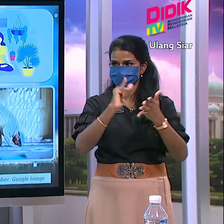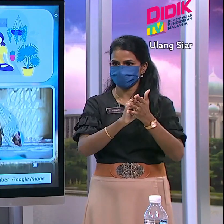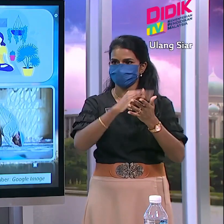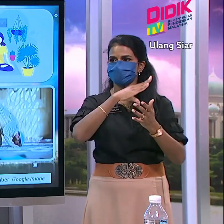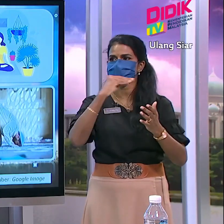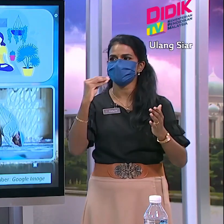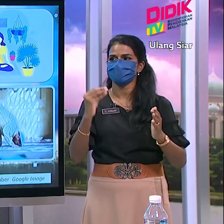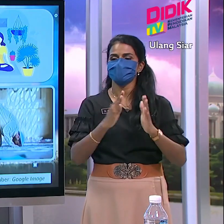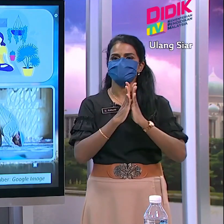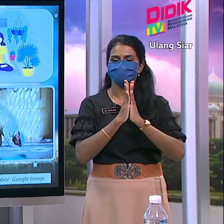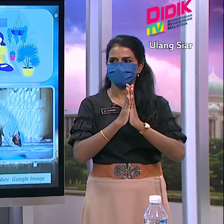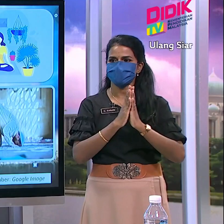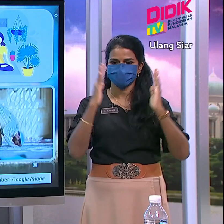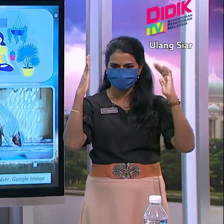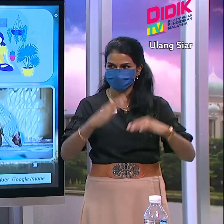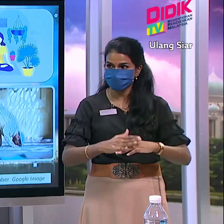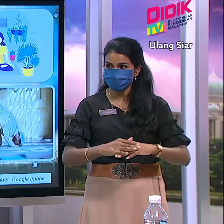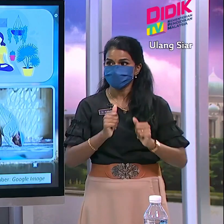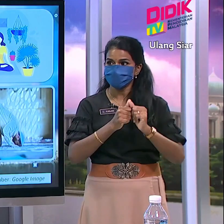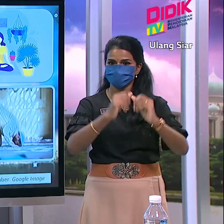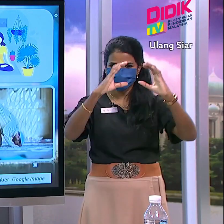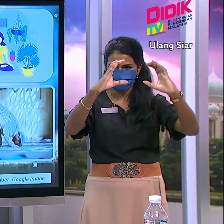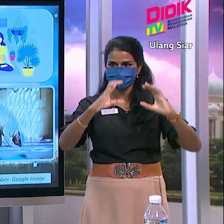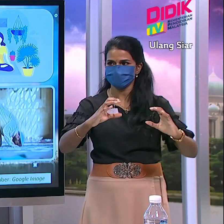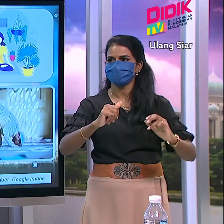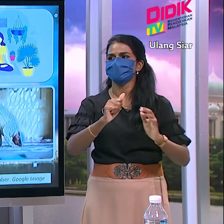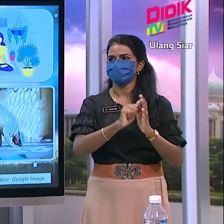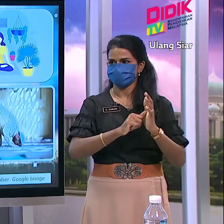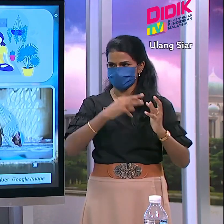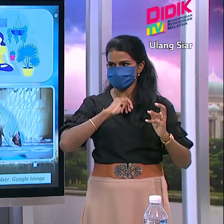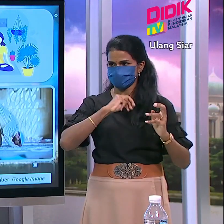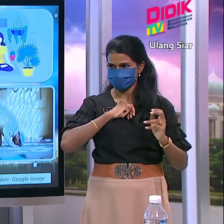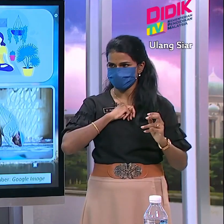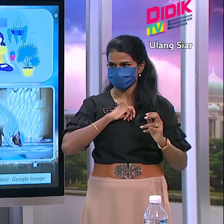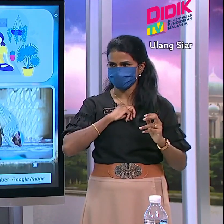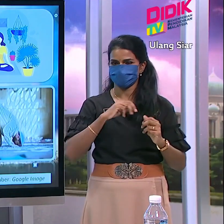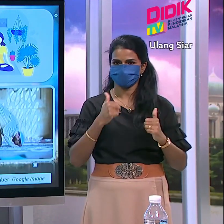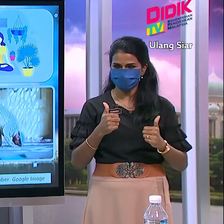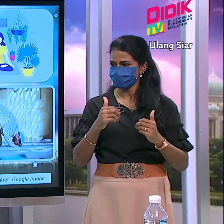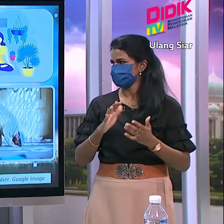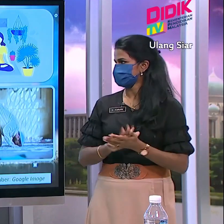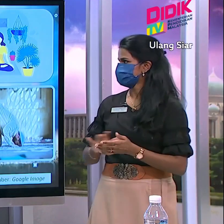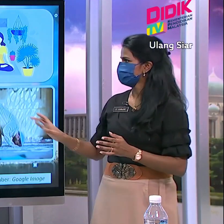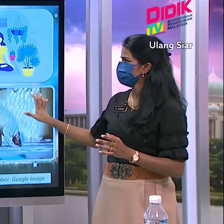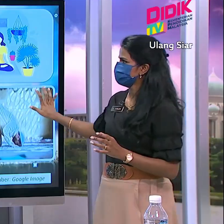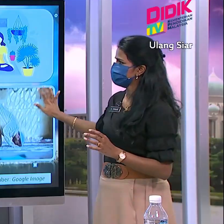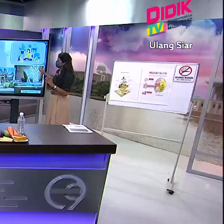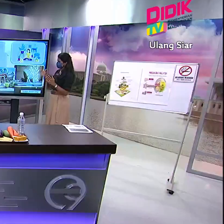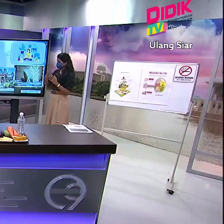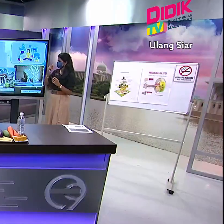itu dan sembahyang-sembahyang ikut cara masing-masing. Okey? Jadi, contohnya, kenapa yang